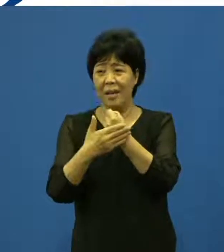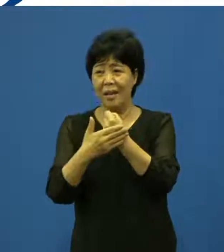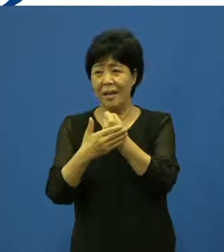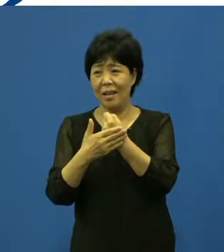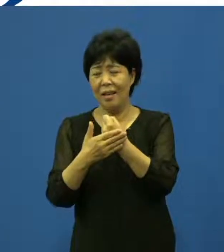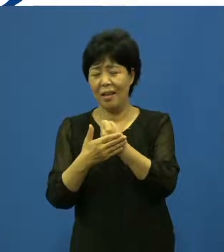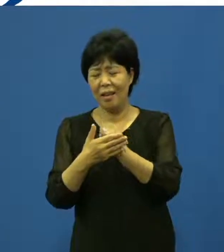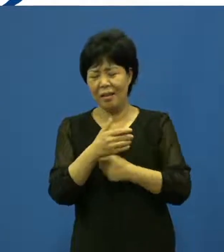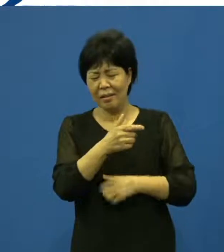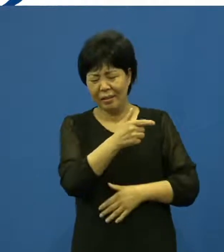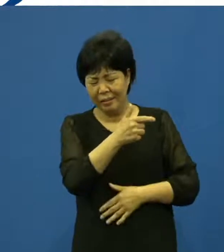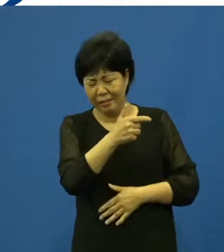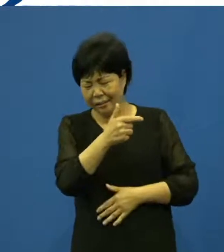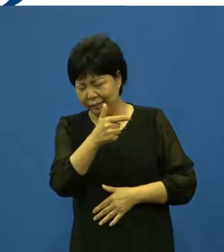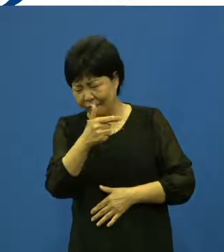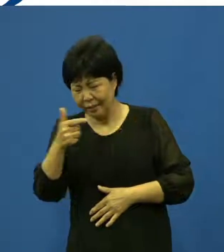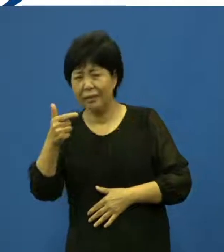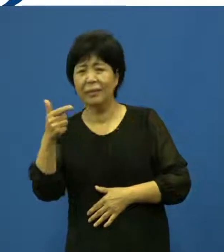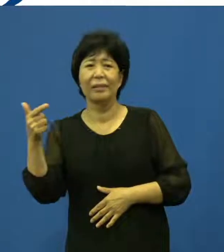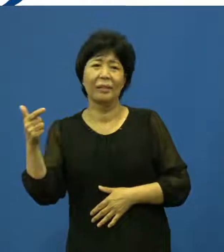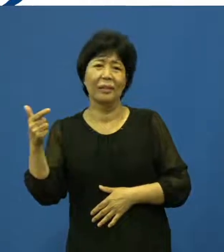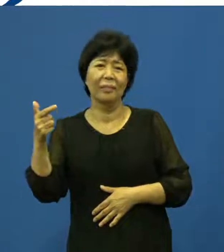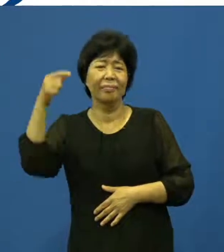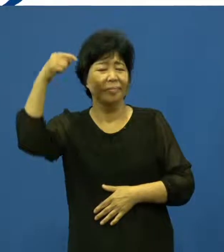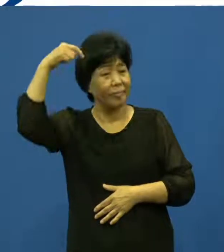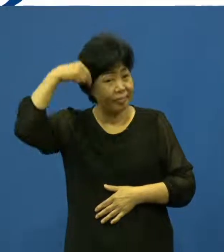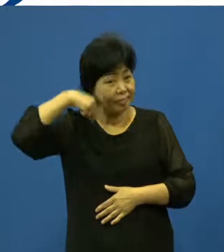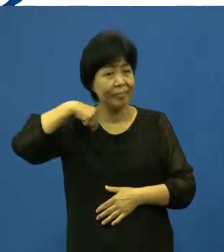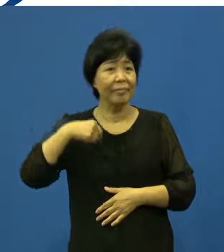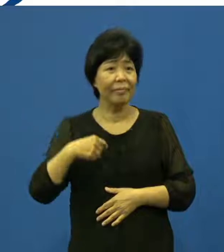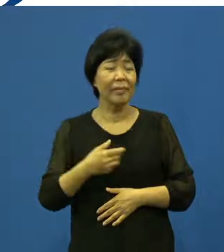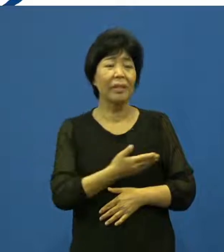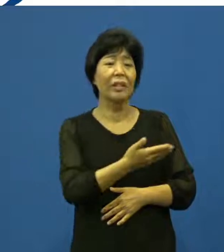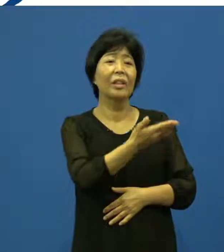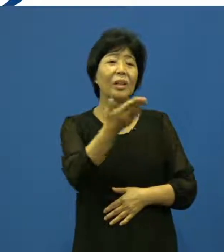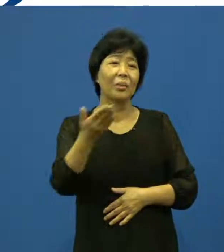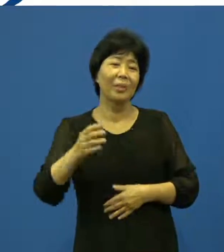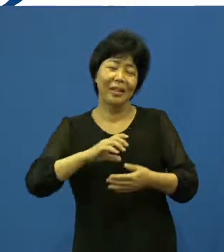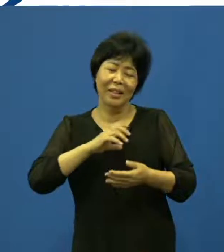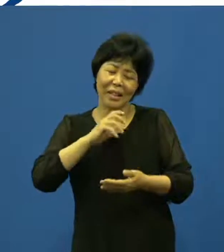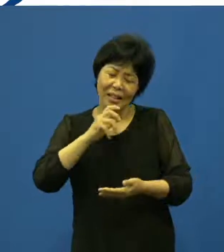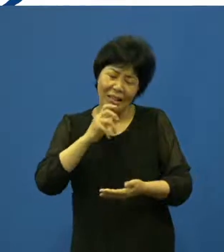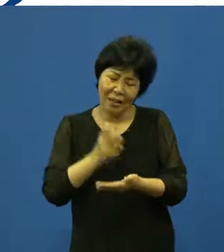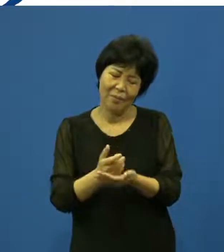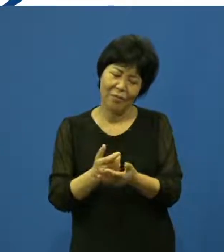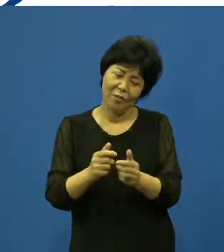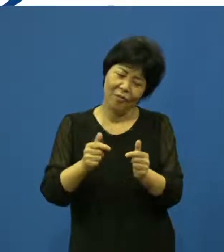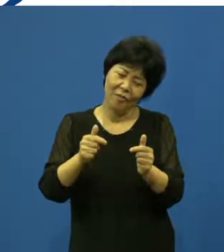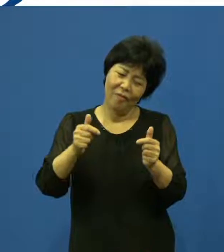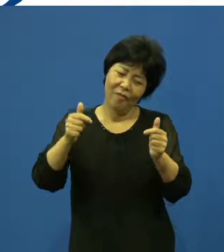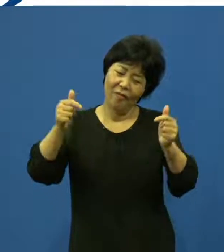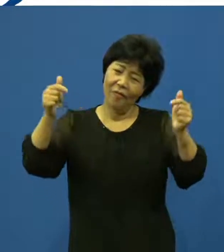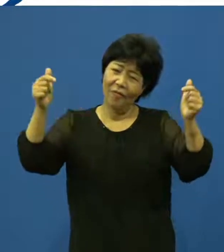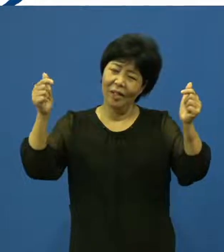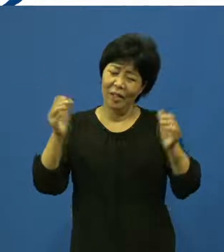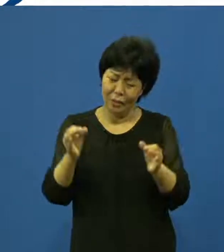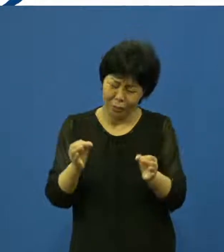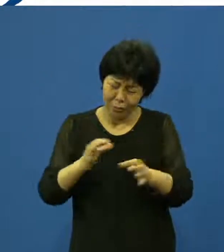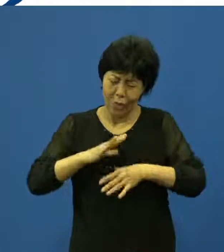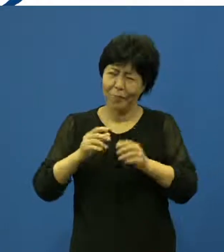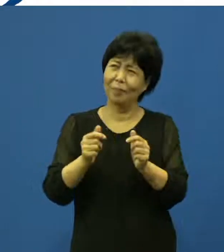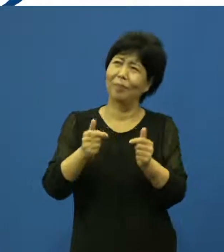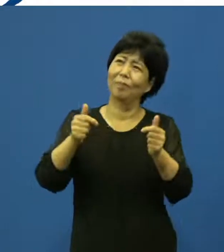외가 얼마나 큰가를 가면 갈수록 더 크게 느끼면서 여러분들의 그 감격도 더 커져가고 그 놀람도 더